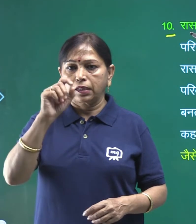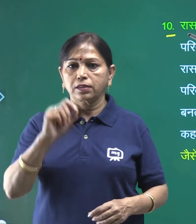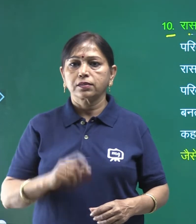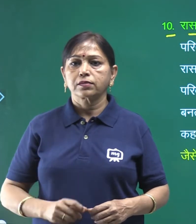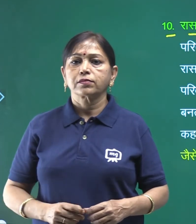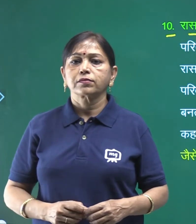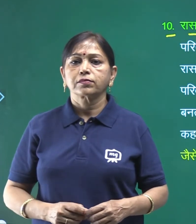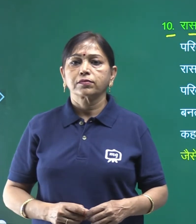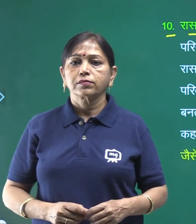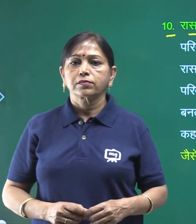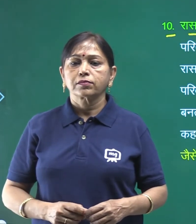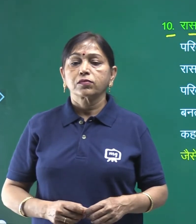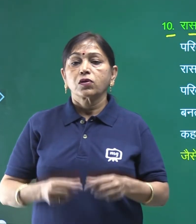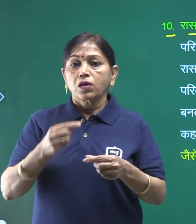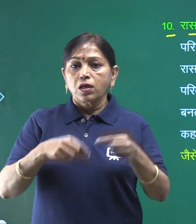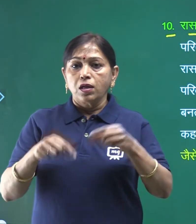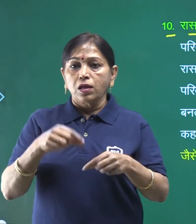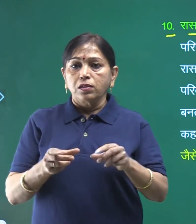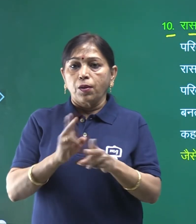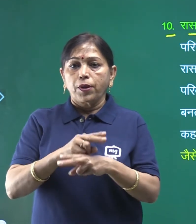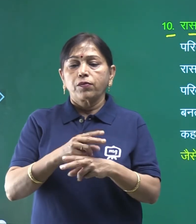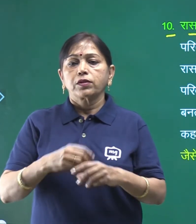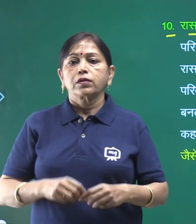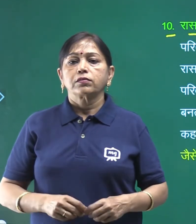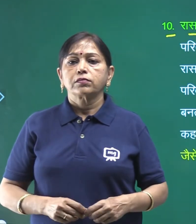दस, रासायनिक परिवर्तन।